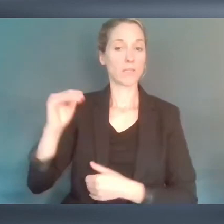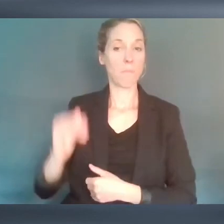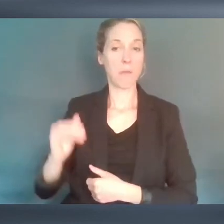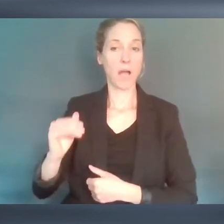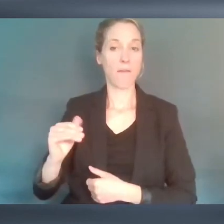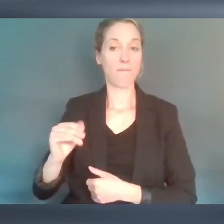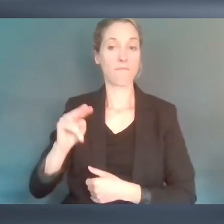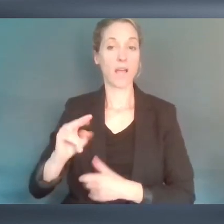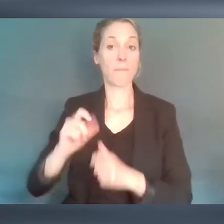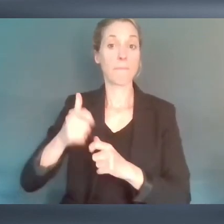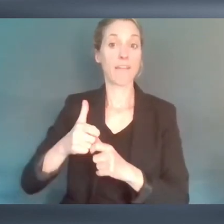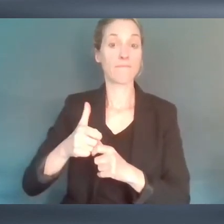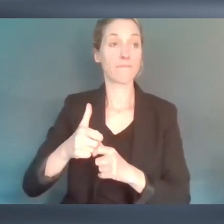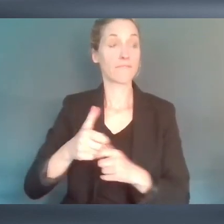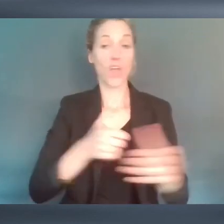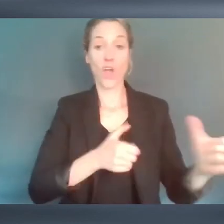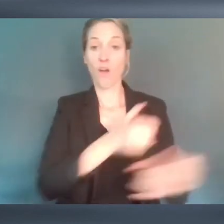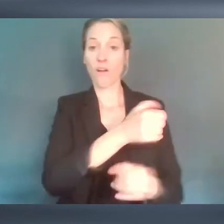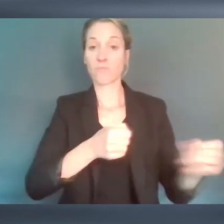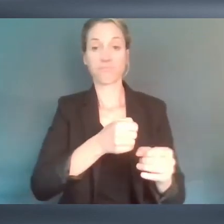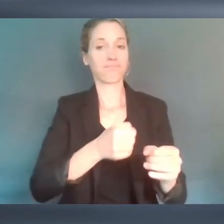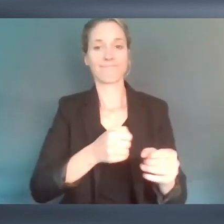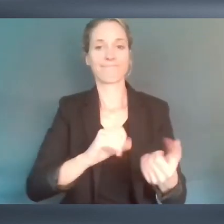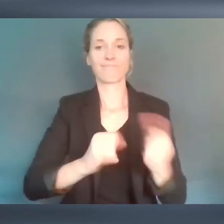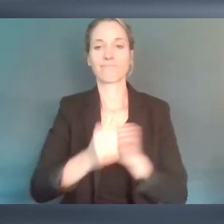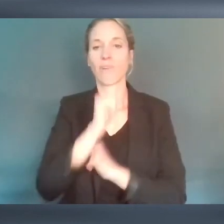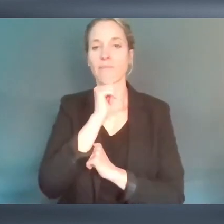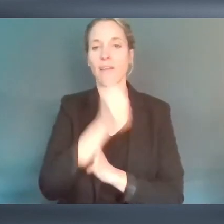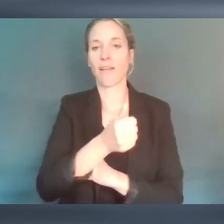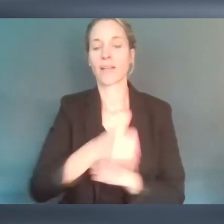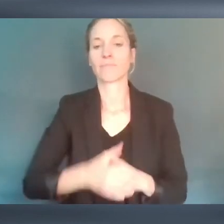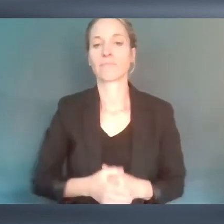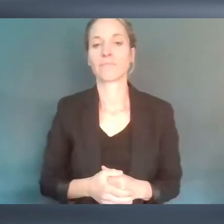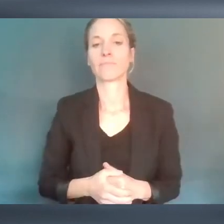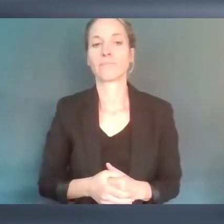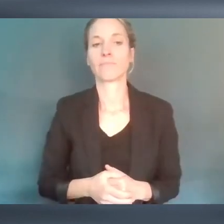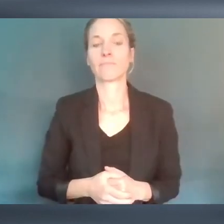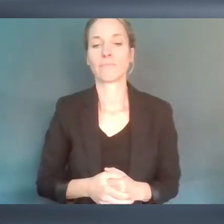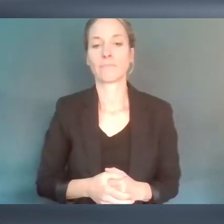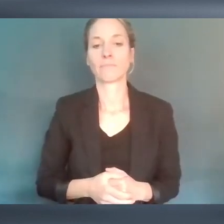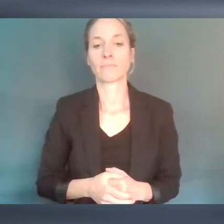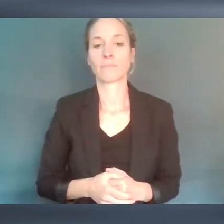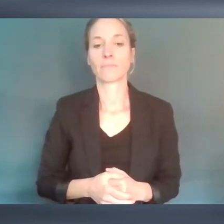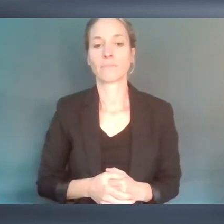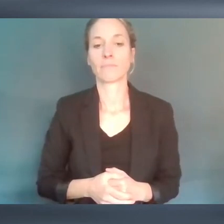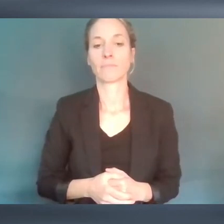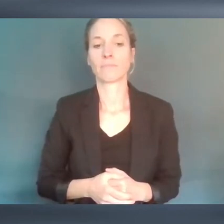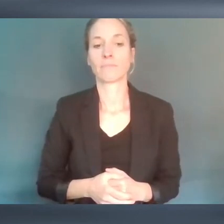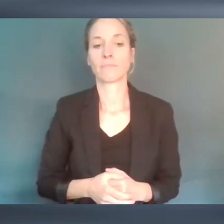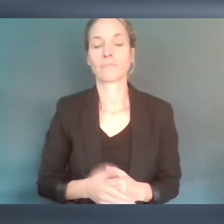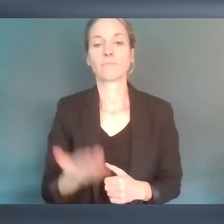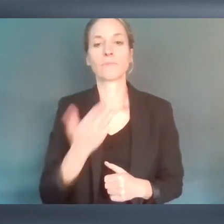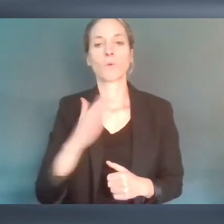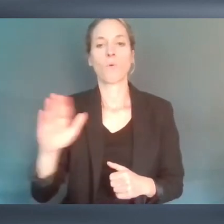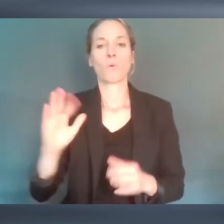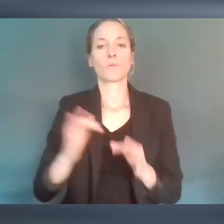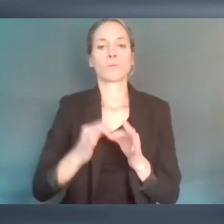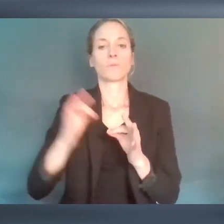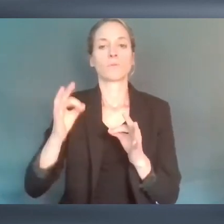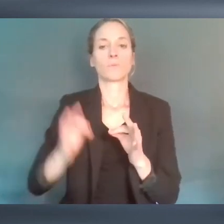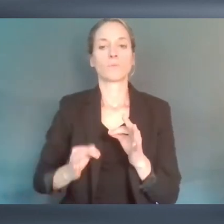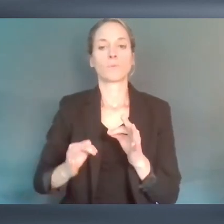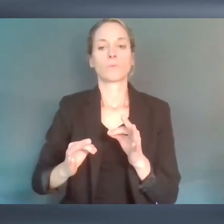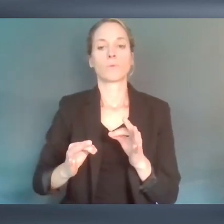il faudrait se mettre d'accord sur une vraie manière de compter le taux de chômage. Une autre solution, ça peut être